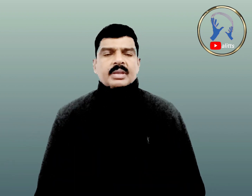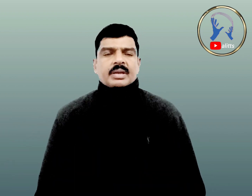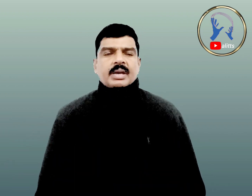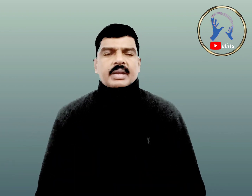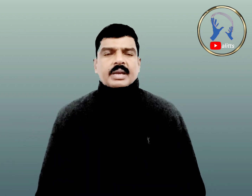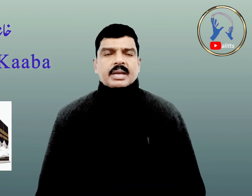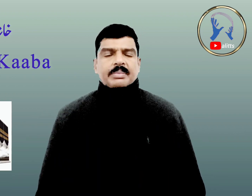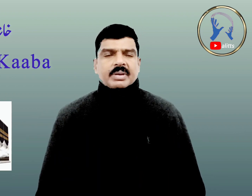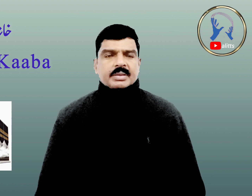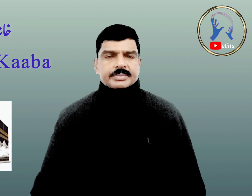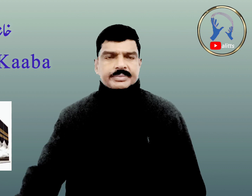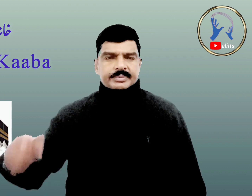خانہ کعبہ،